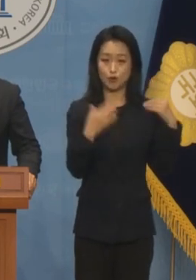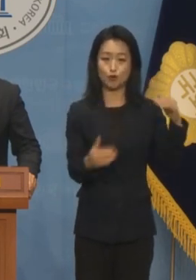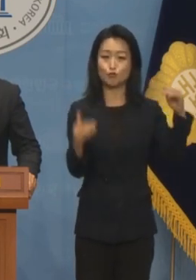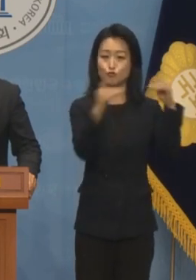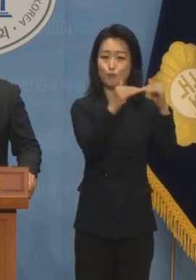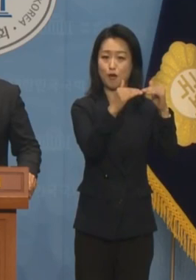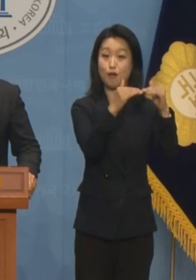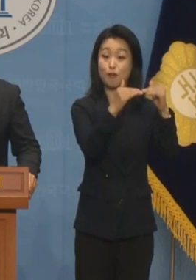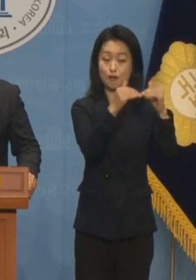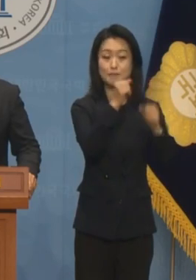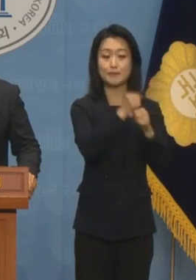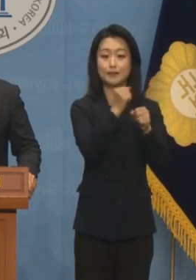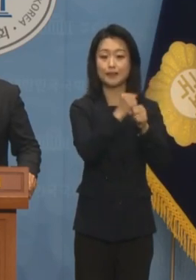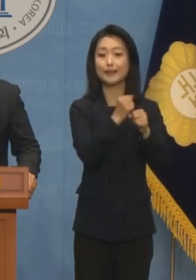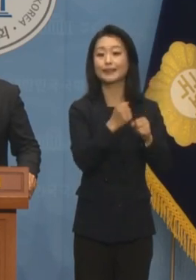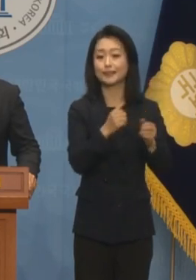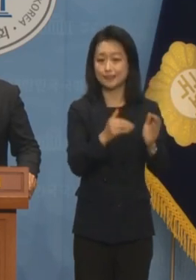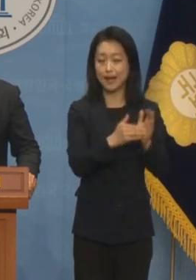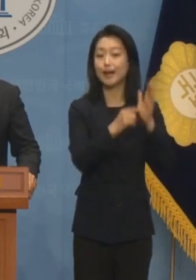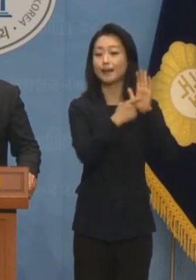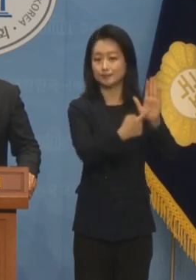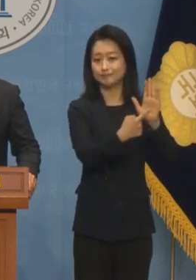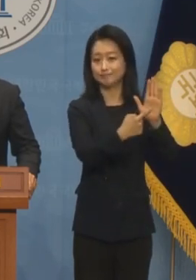수평적으로 재정립하겠다고 하였습니다.